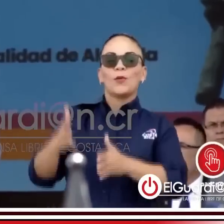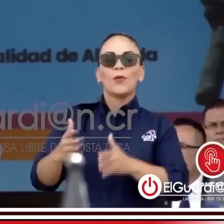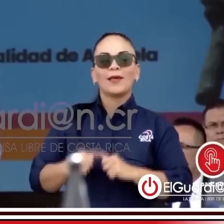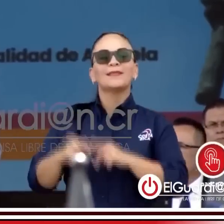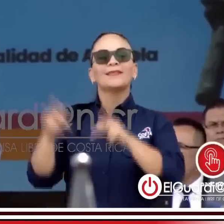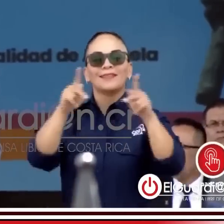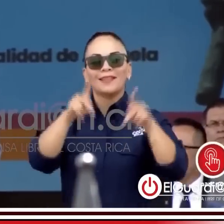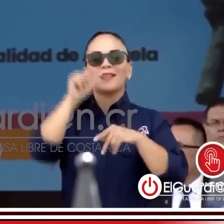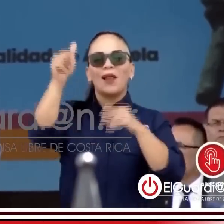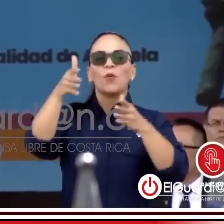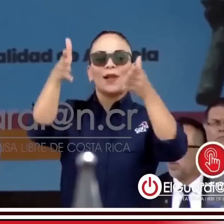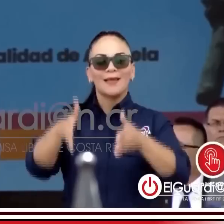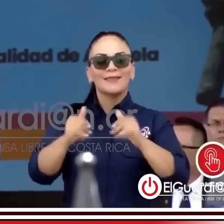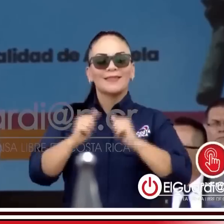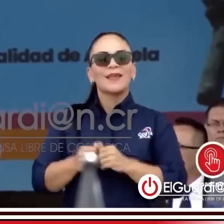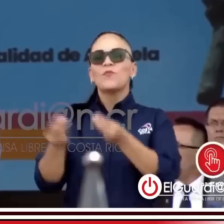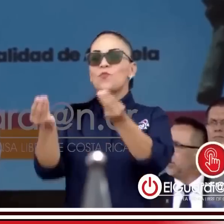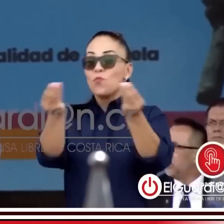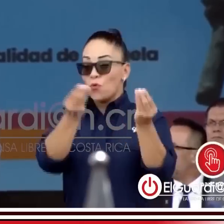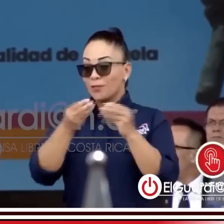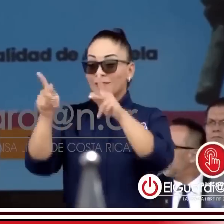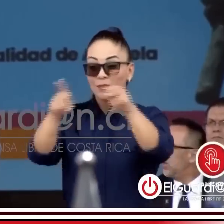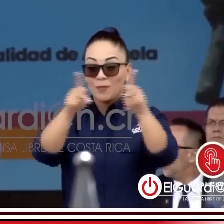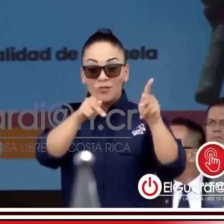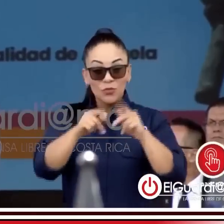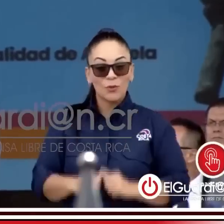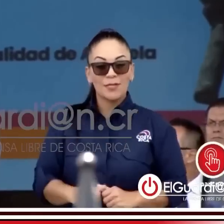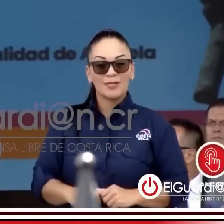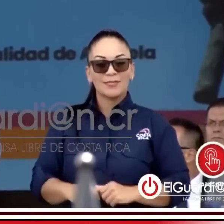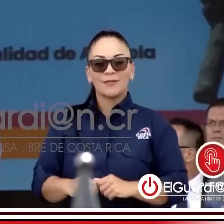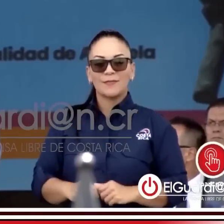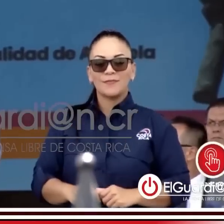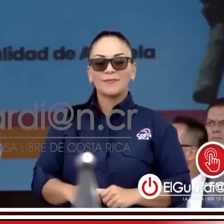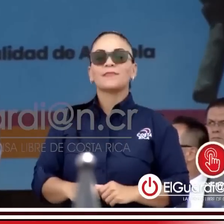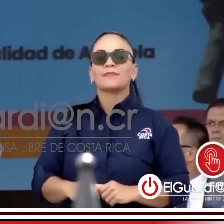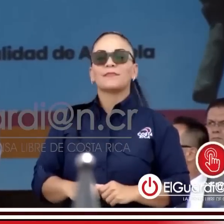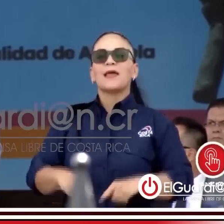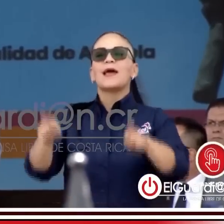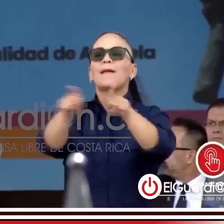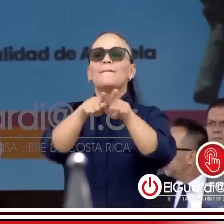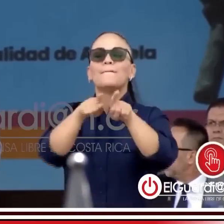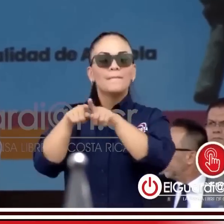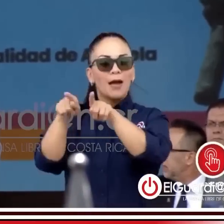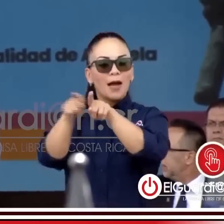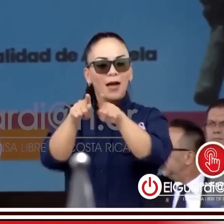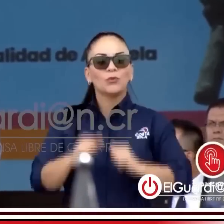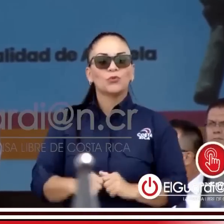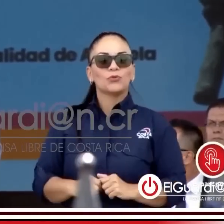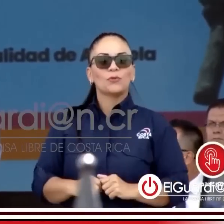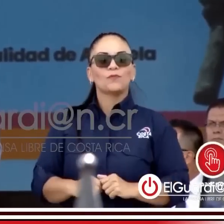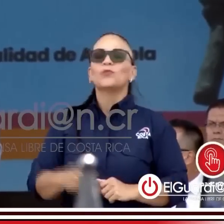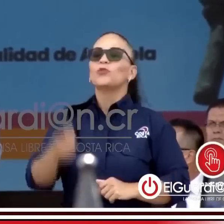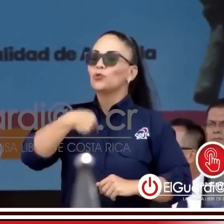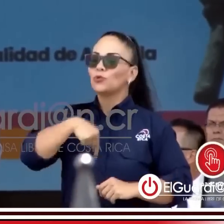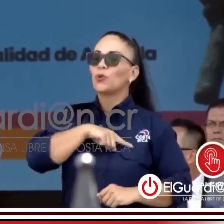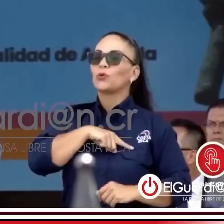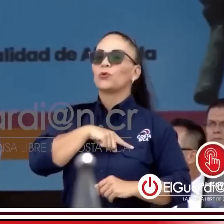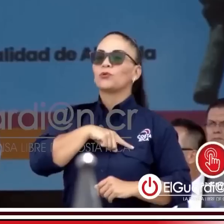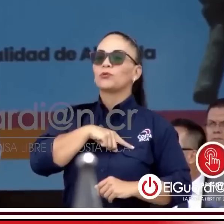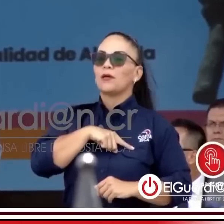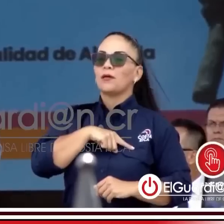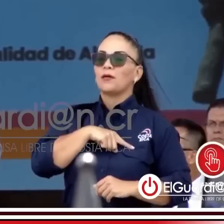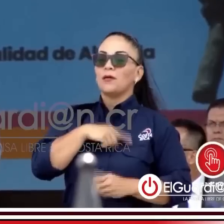gente alajuelense y de muchos más, de esos hermanos, hemos